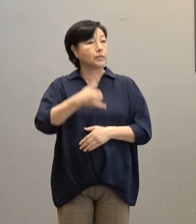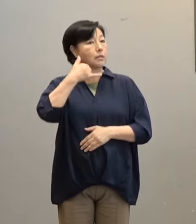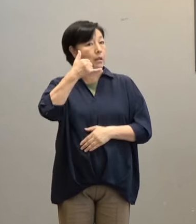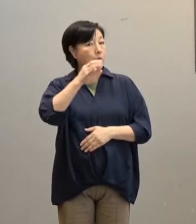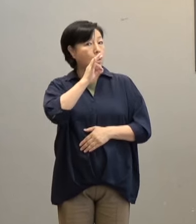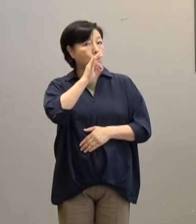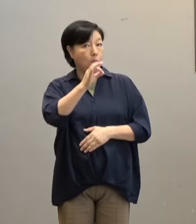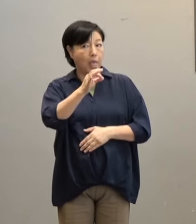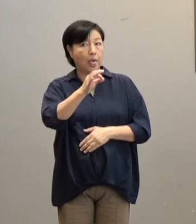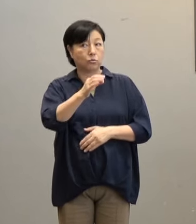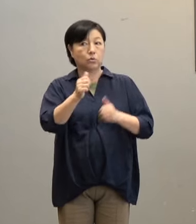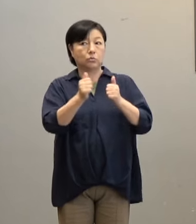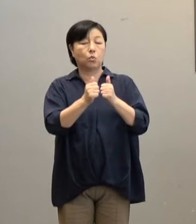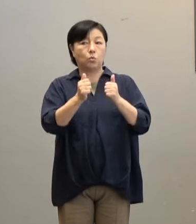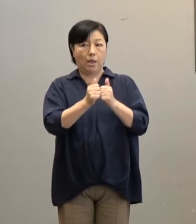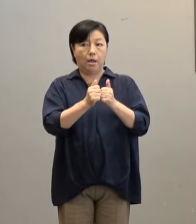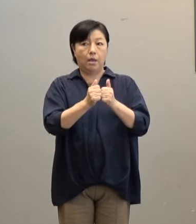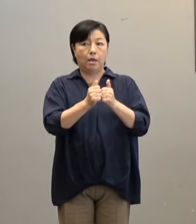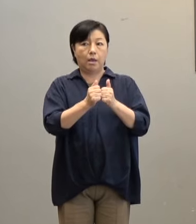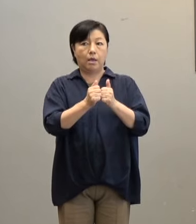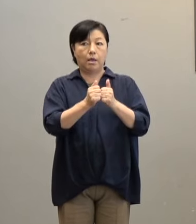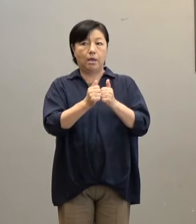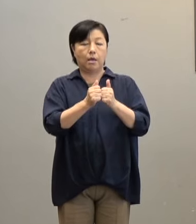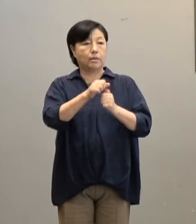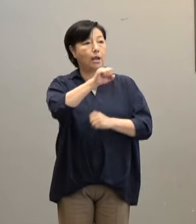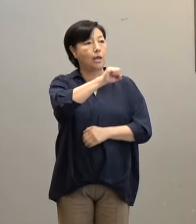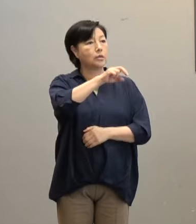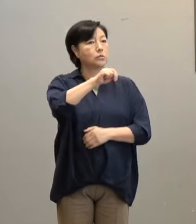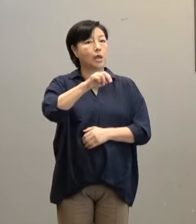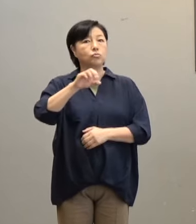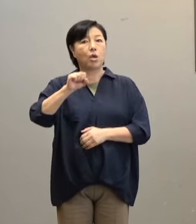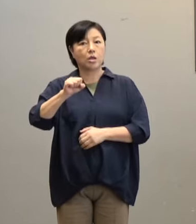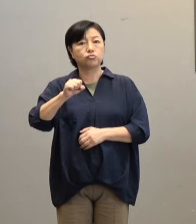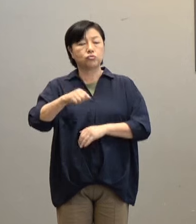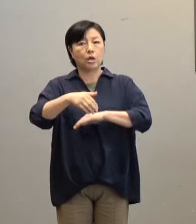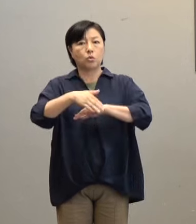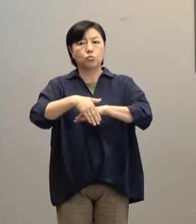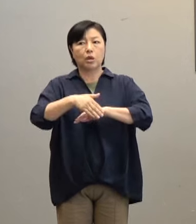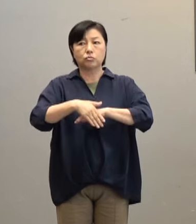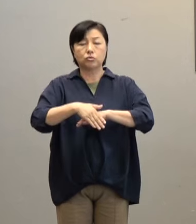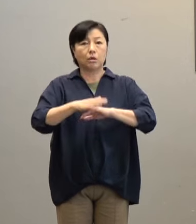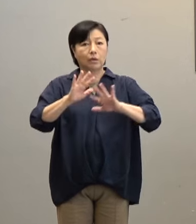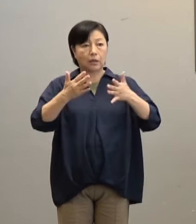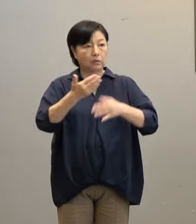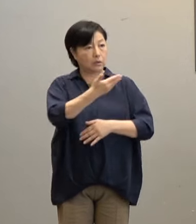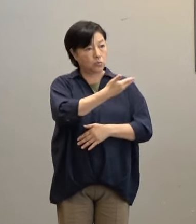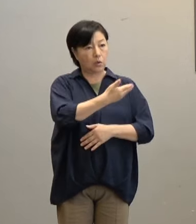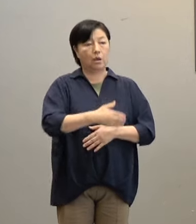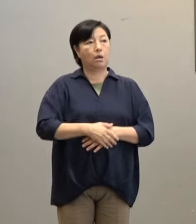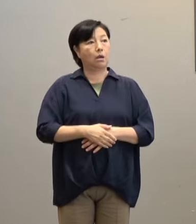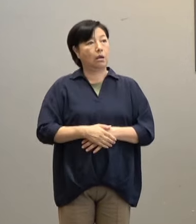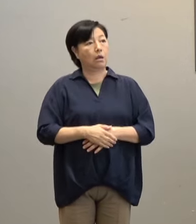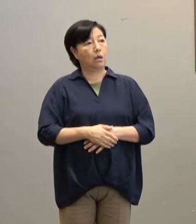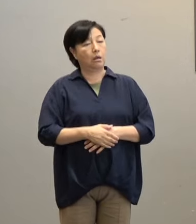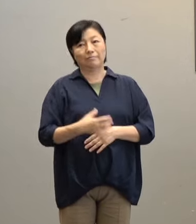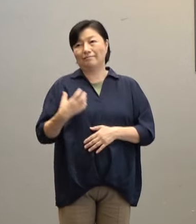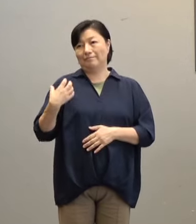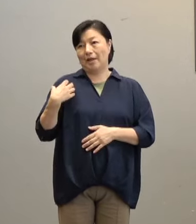メールによる相談とのことなんですが、SNS での受付等はしないんでしょうか。 お、はい、